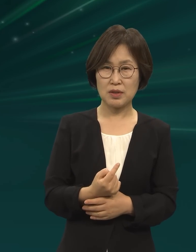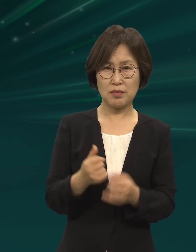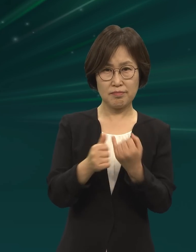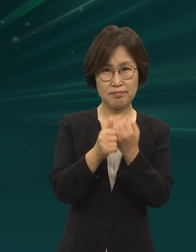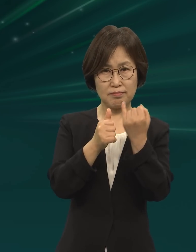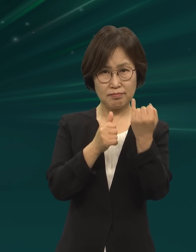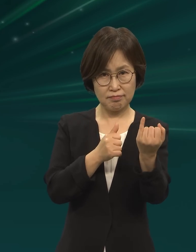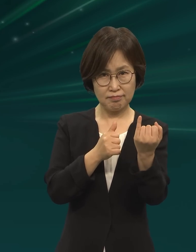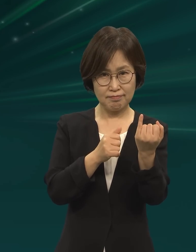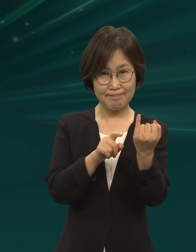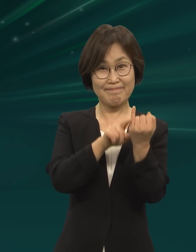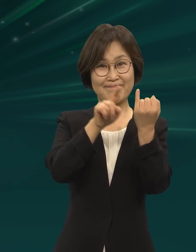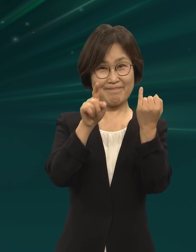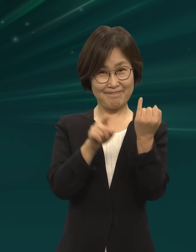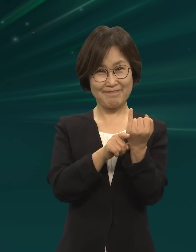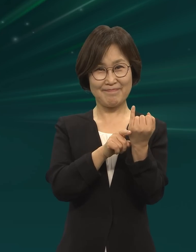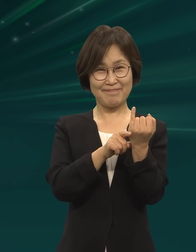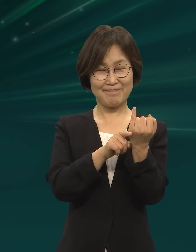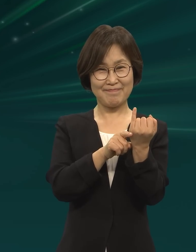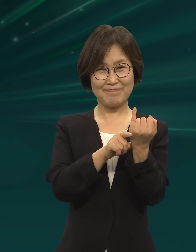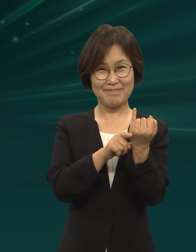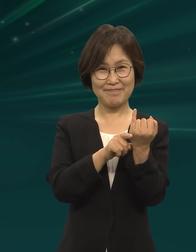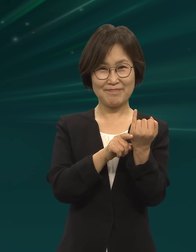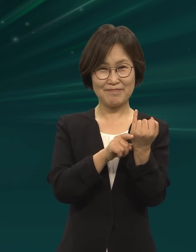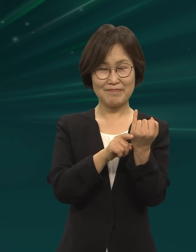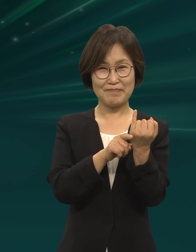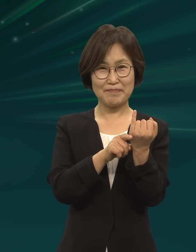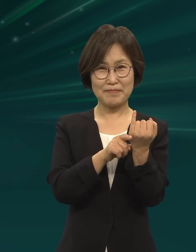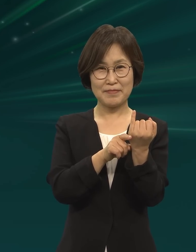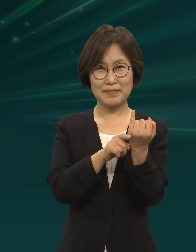아내가 임신되었습니다. 임신됐는데